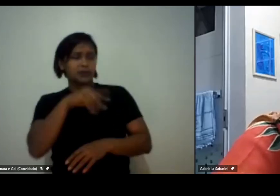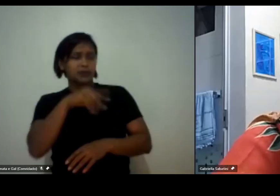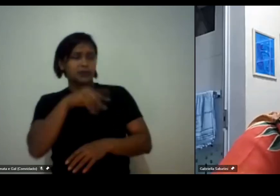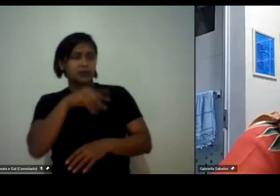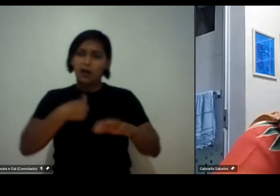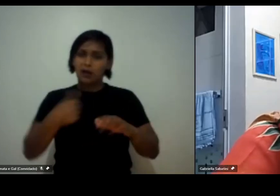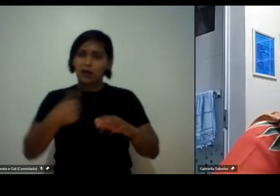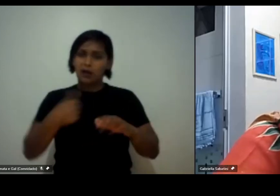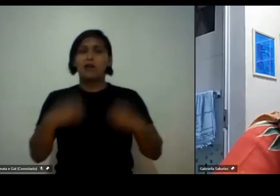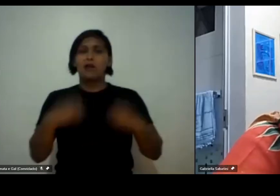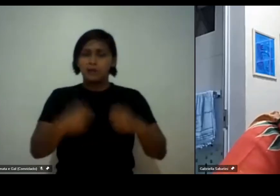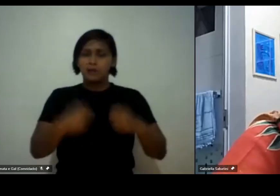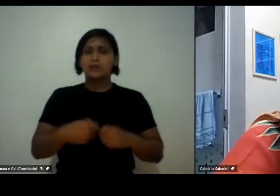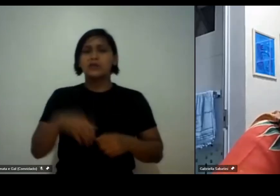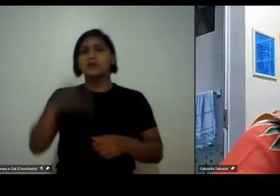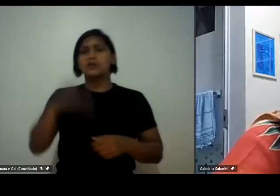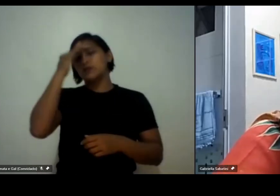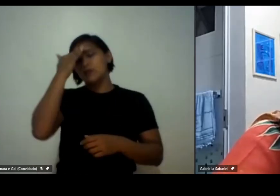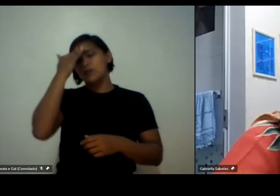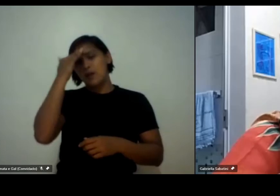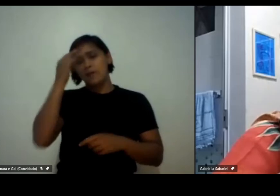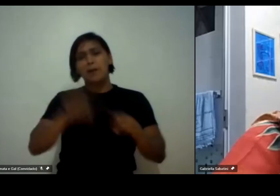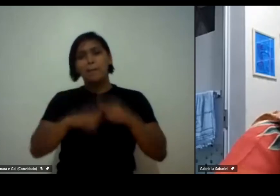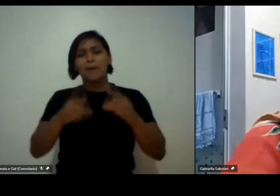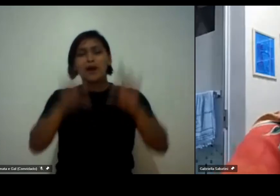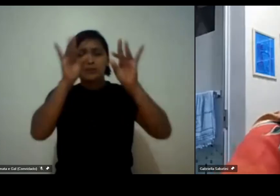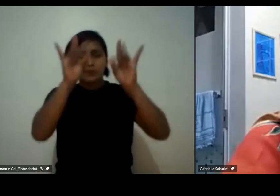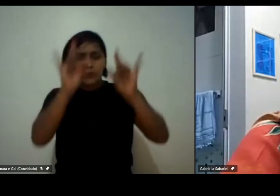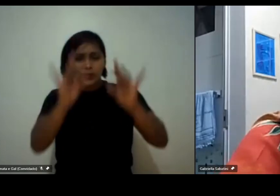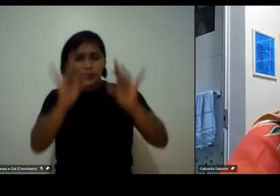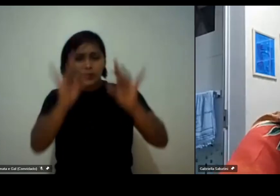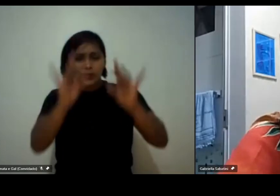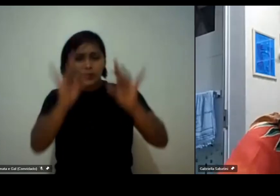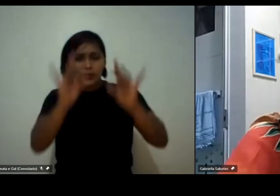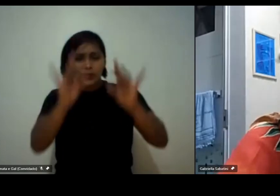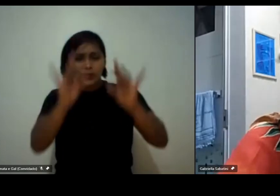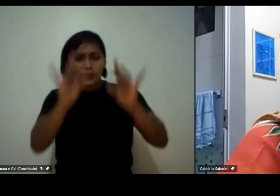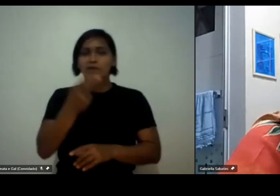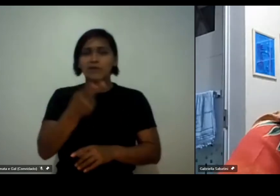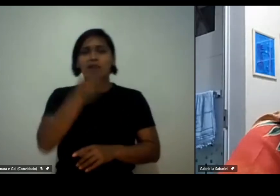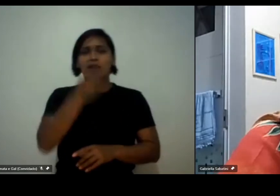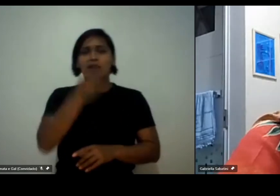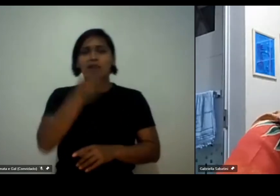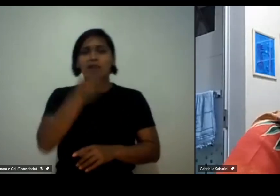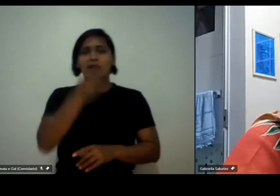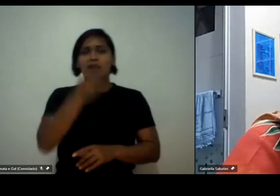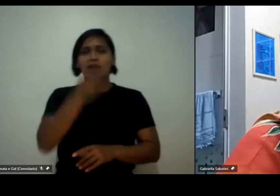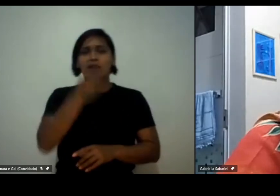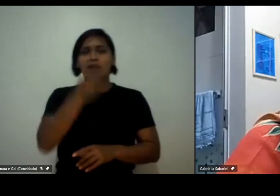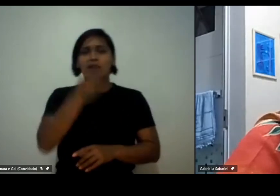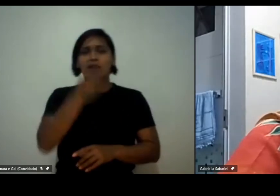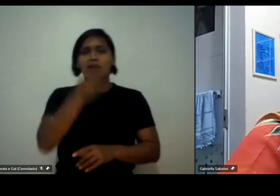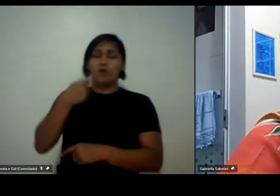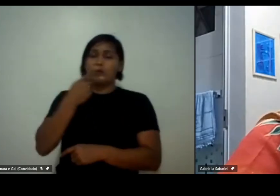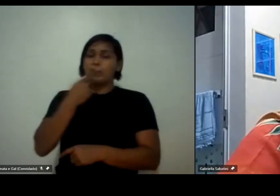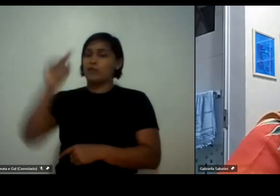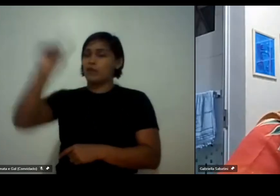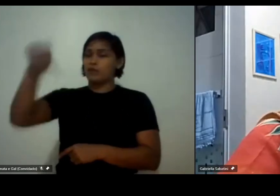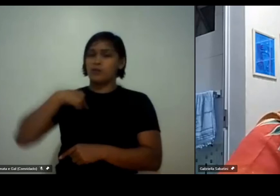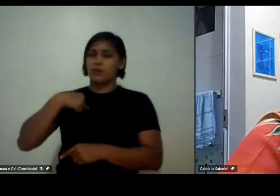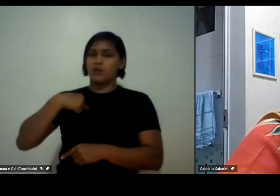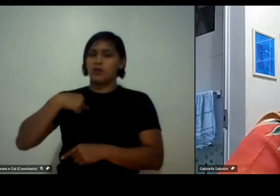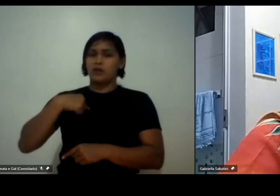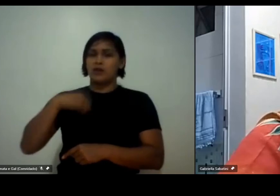Mas preciso do acaso e do detalhe. Ouvi dizer de alguém xingado de louco, e aqui me refiro a Antônio Artaud, que é